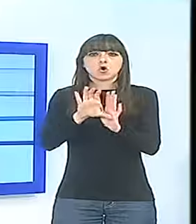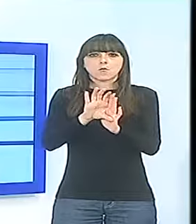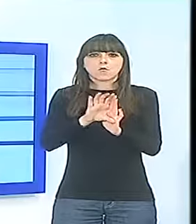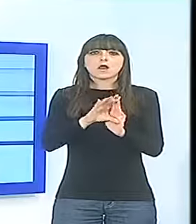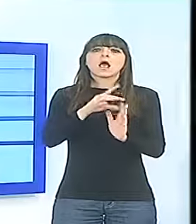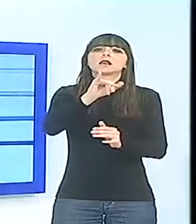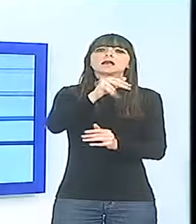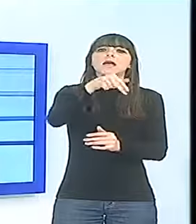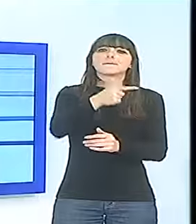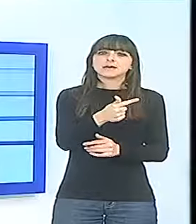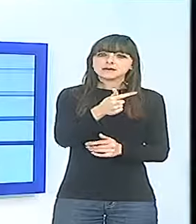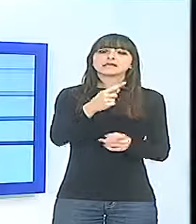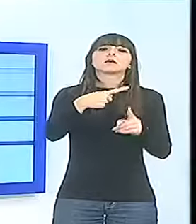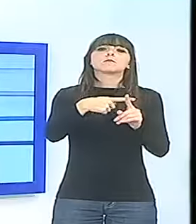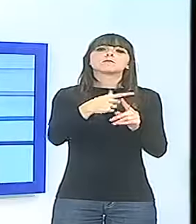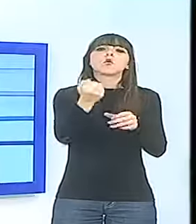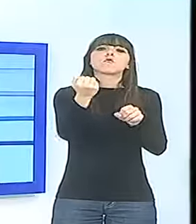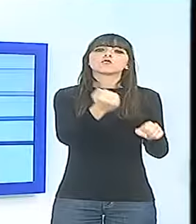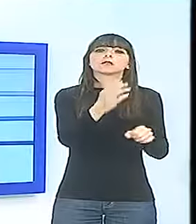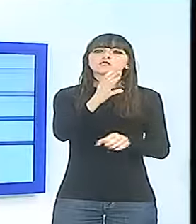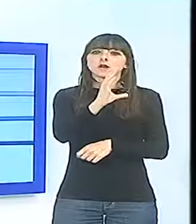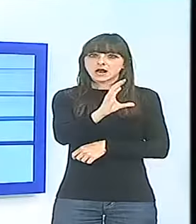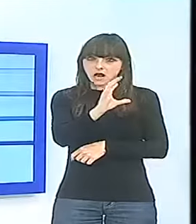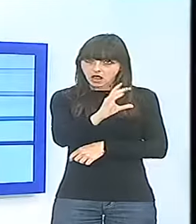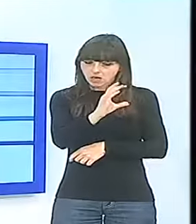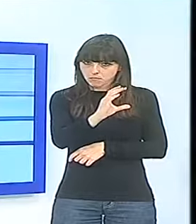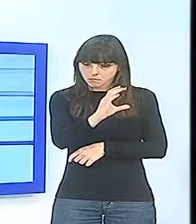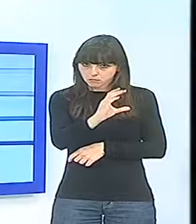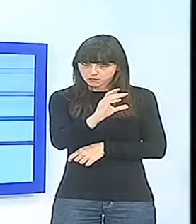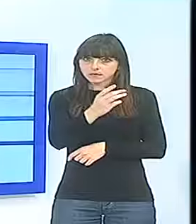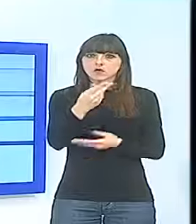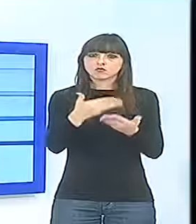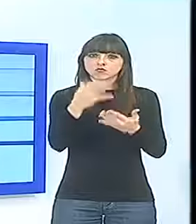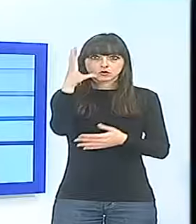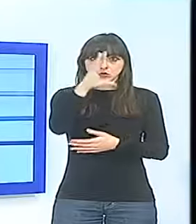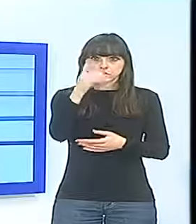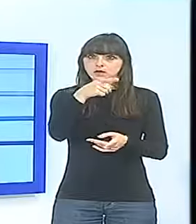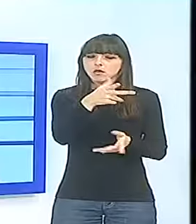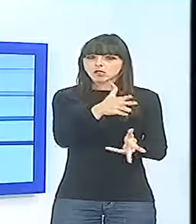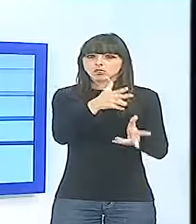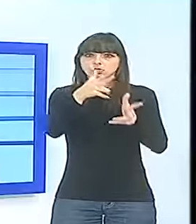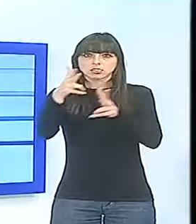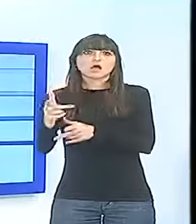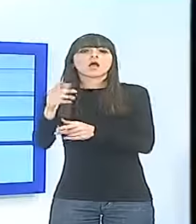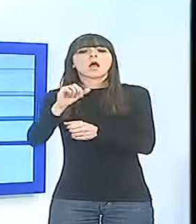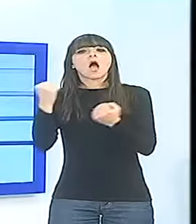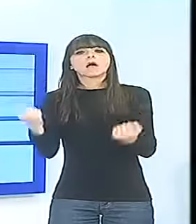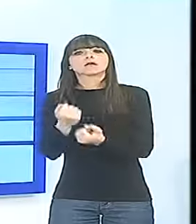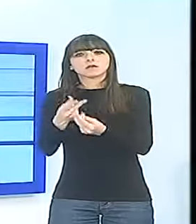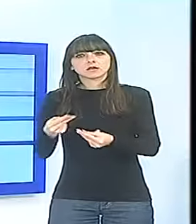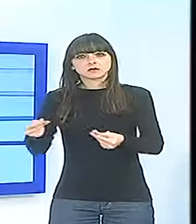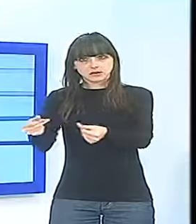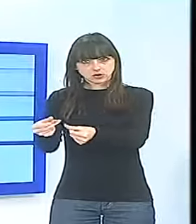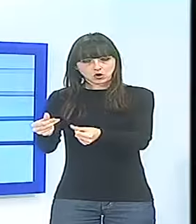di Alti Studi IMT e alla Fondazione Campus Studi per il Turismo e di destinarli ad altre attività sul